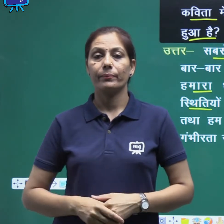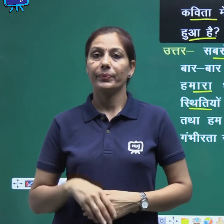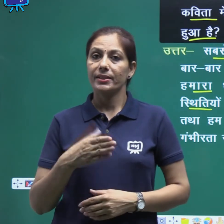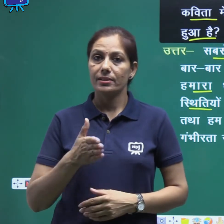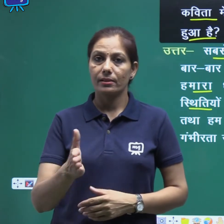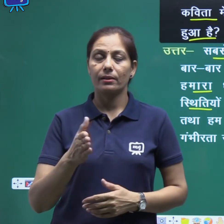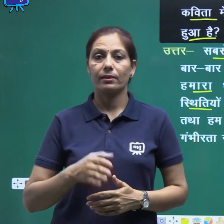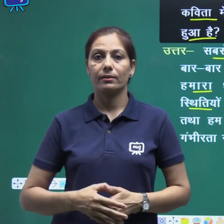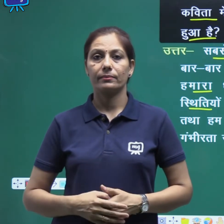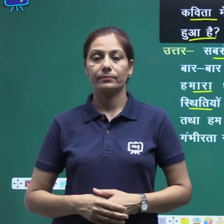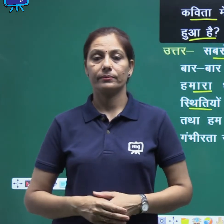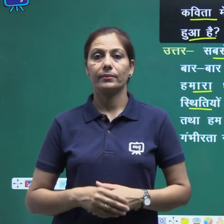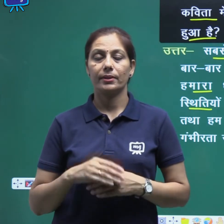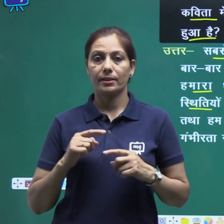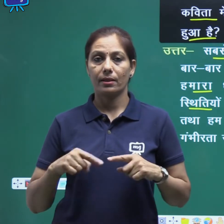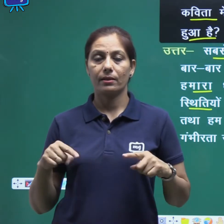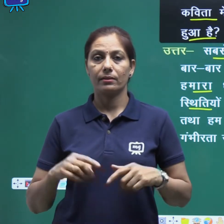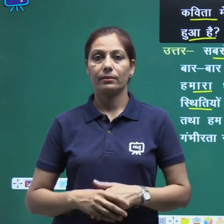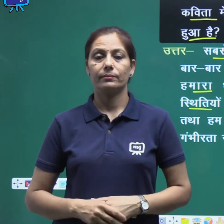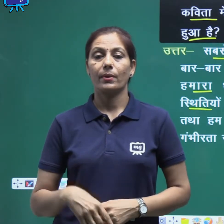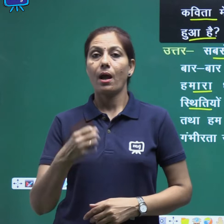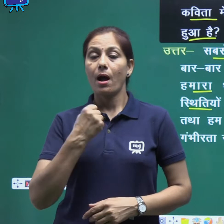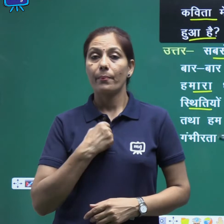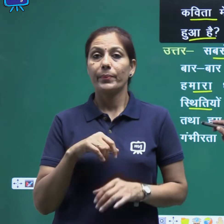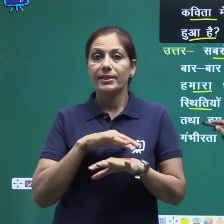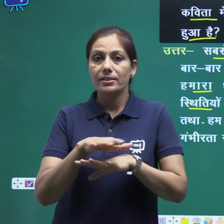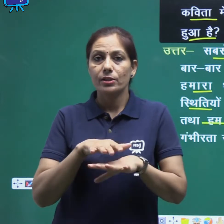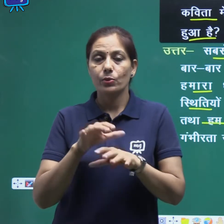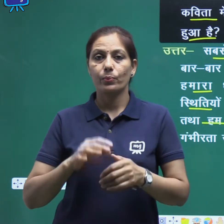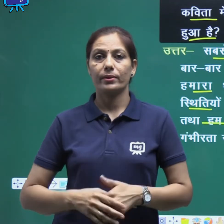जाता है तथा हम इन स्थितियों पर